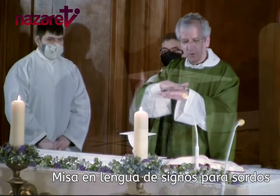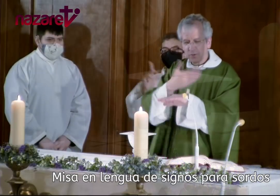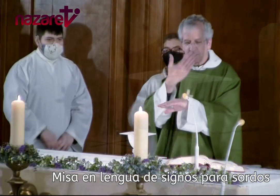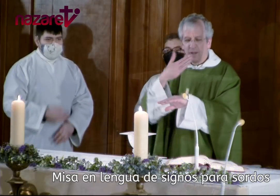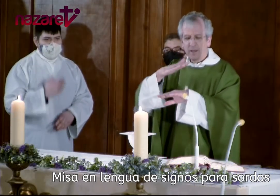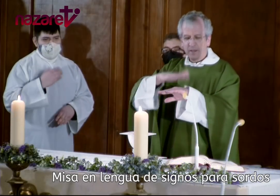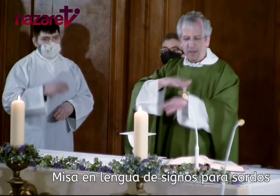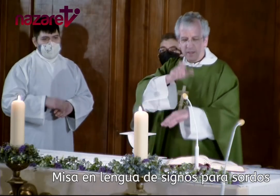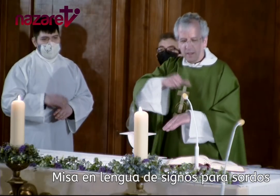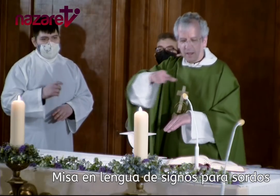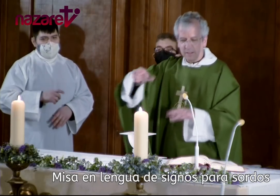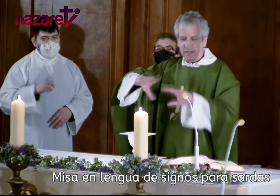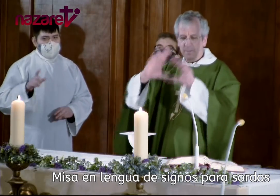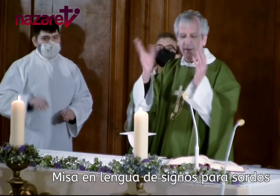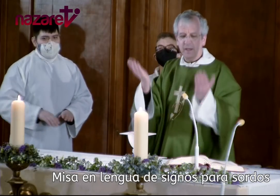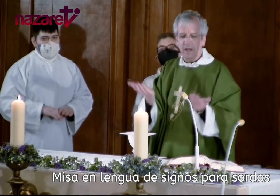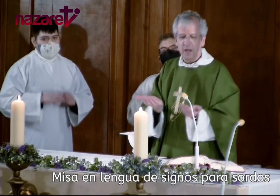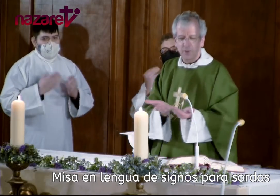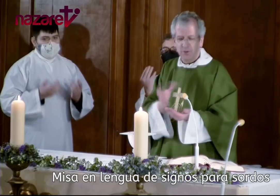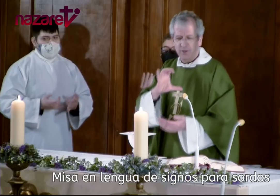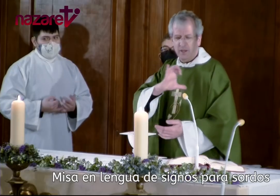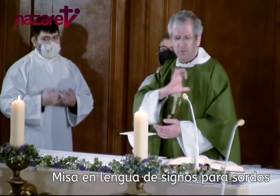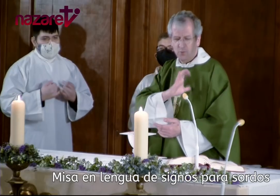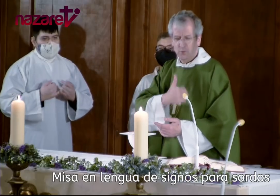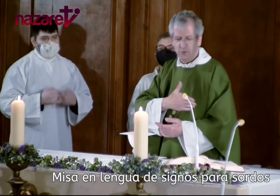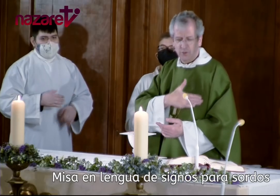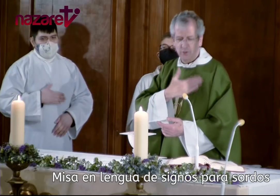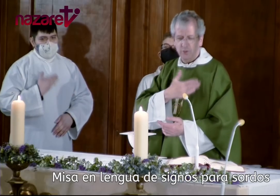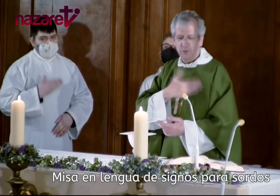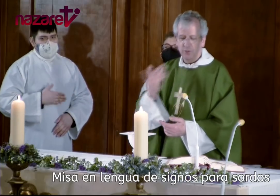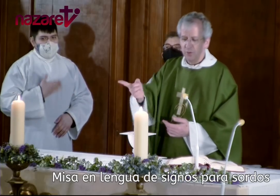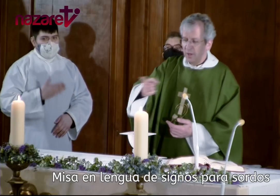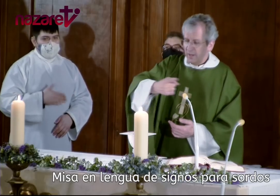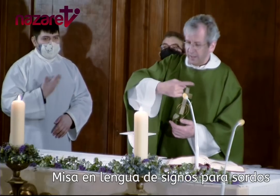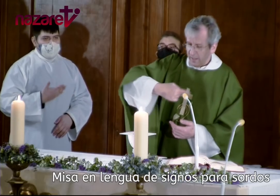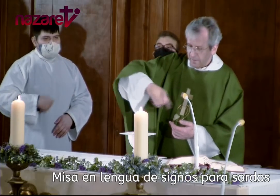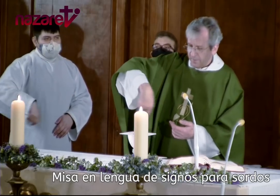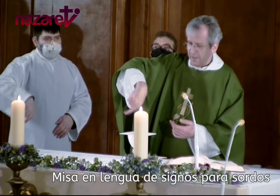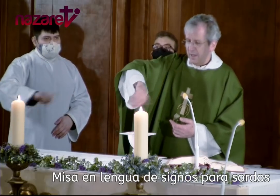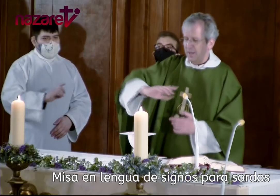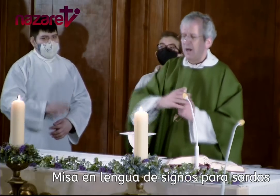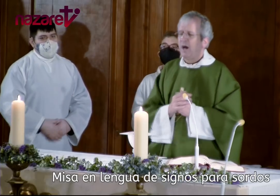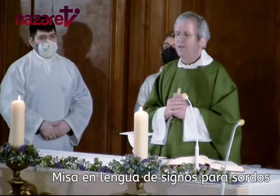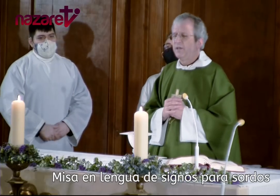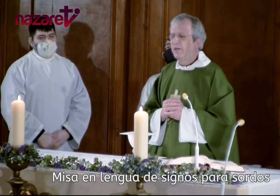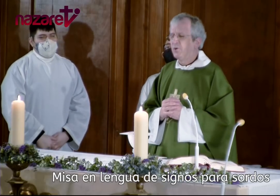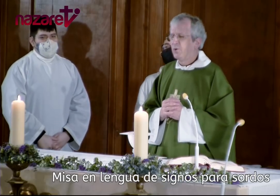Dios, que quitas el pecado del mundo, ten piedad de